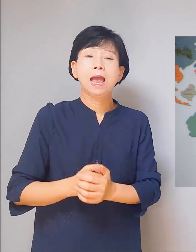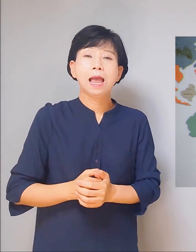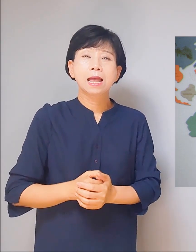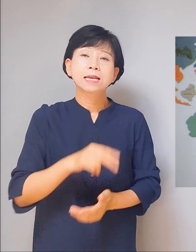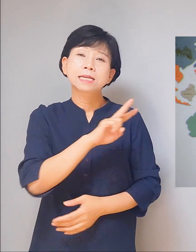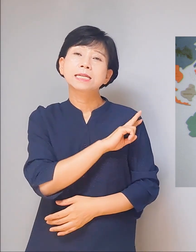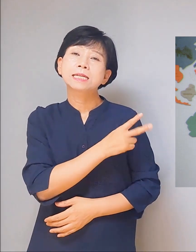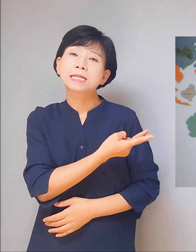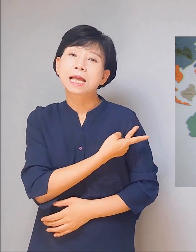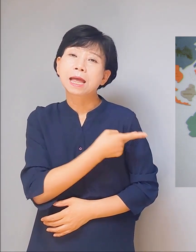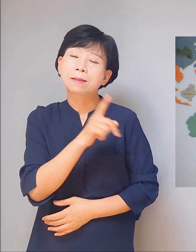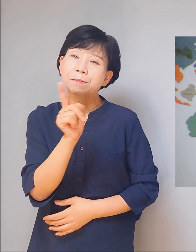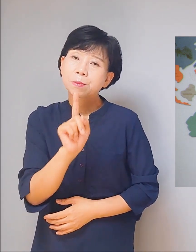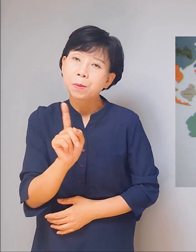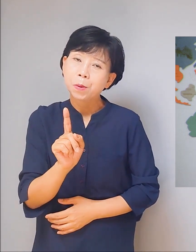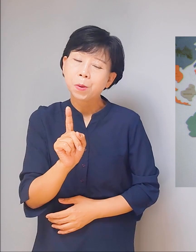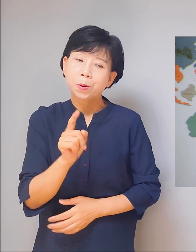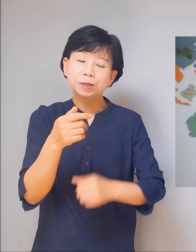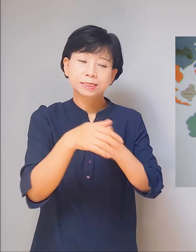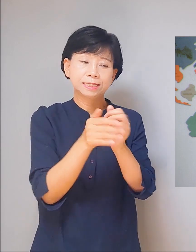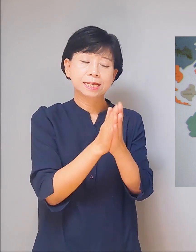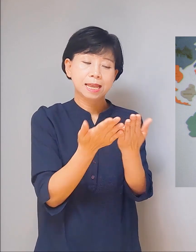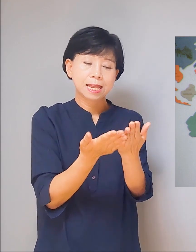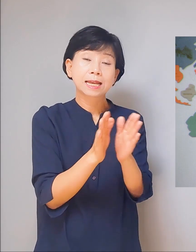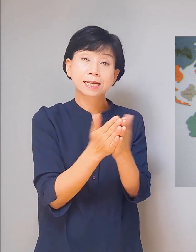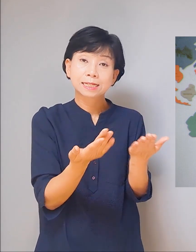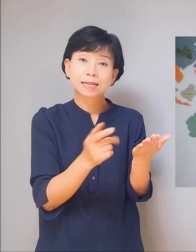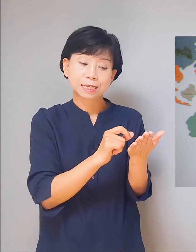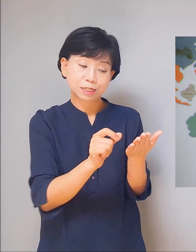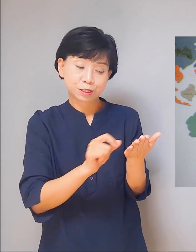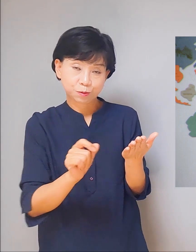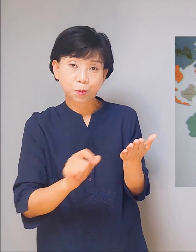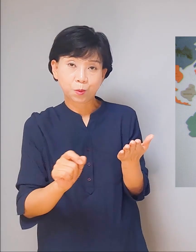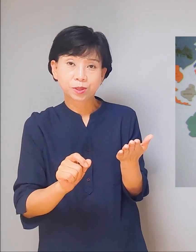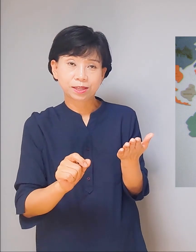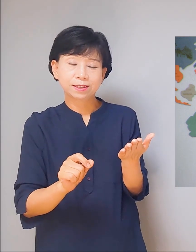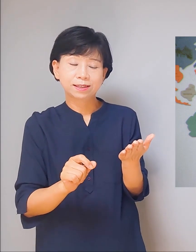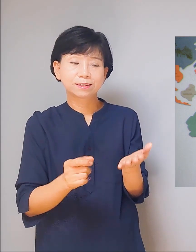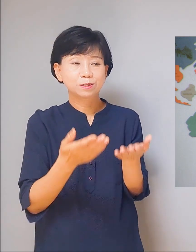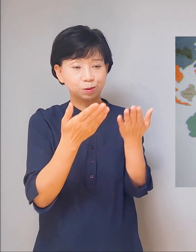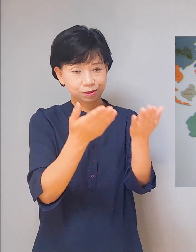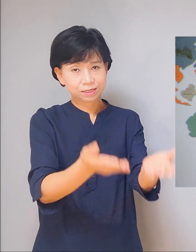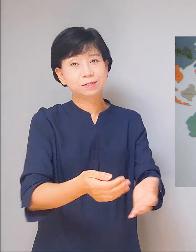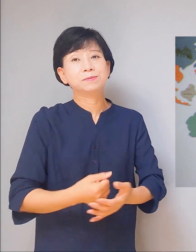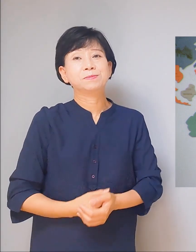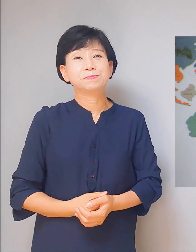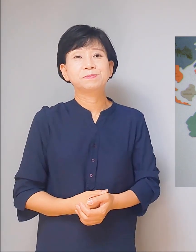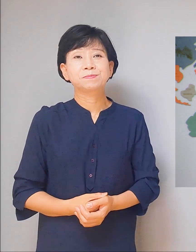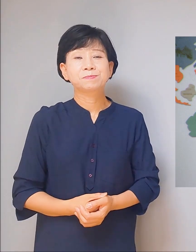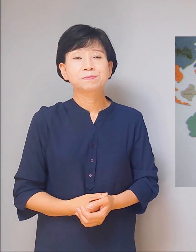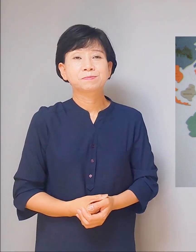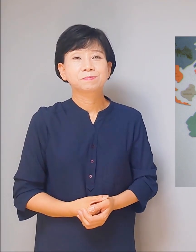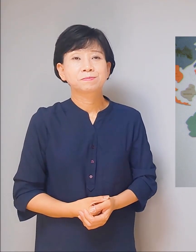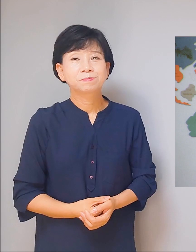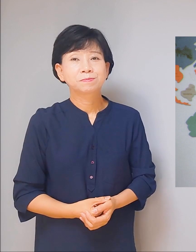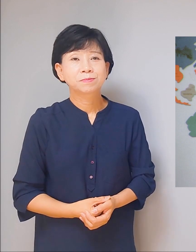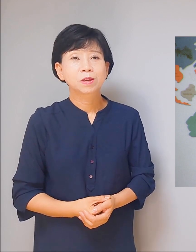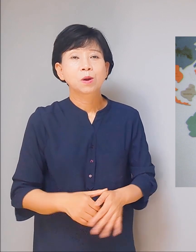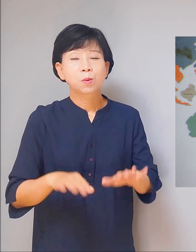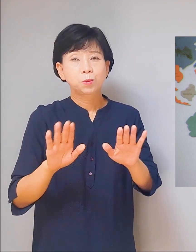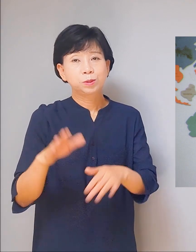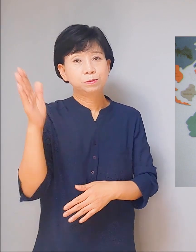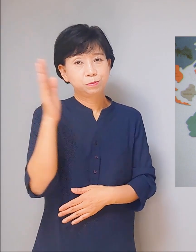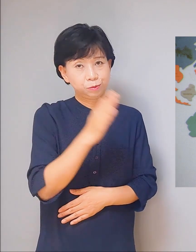이단은 무엇인지 또 그런 책자에 기록이 되어 있는 것을 드립니다. 네, 그런 시간이 또